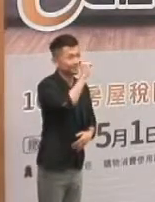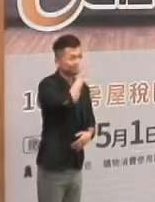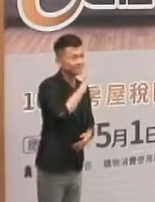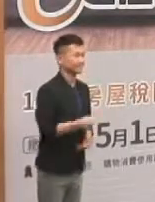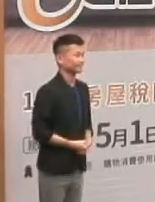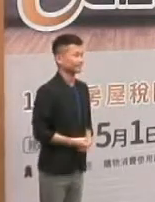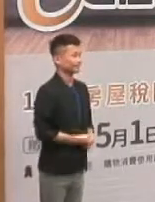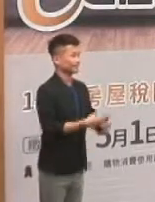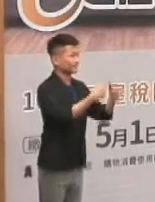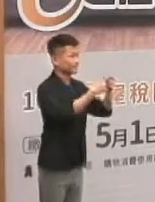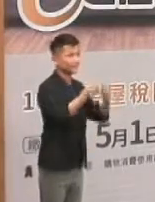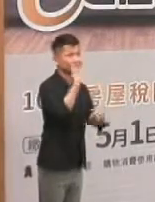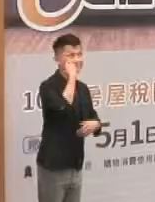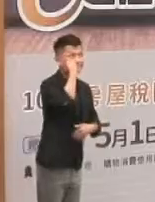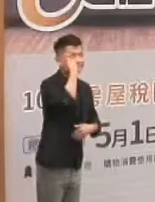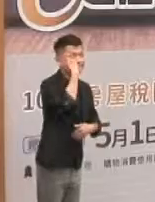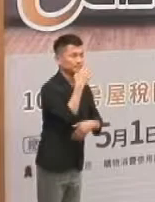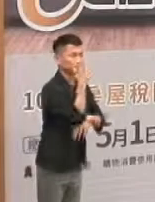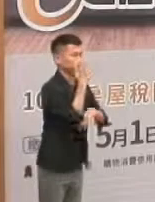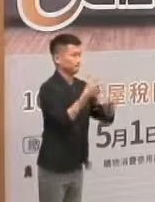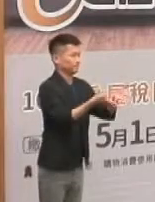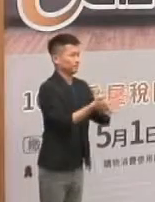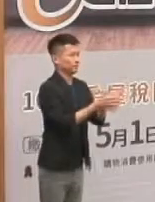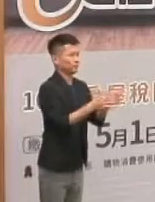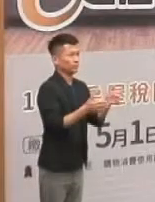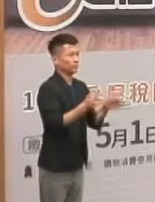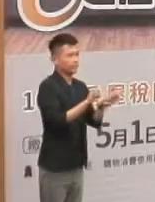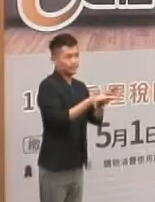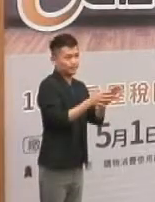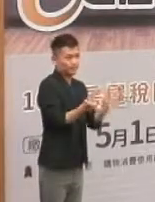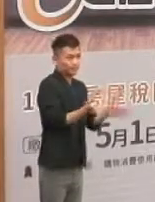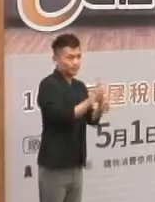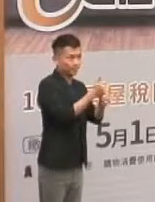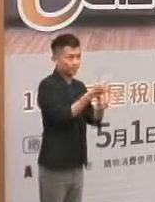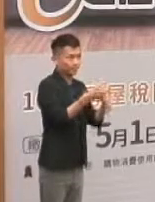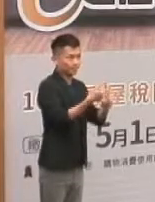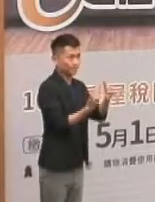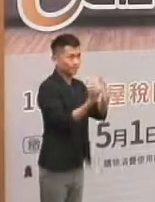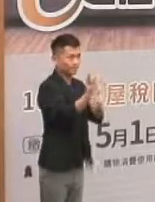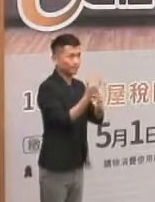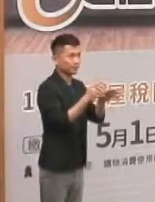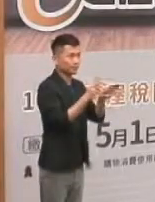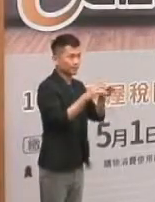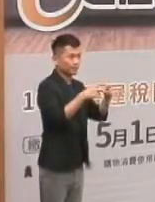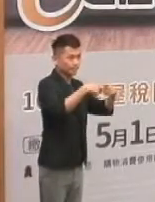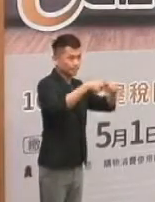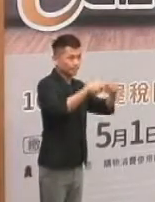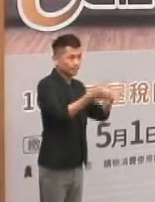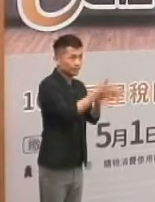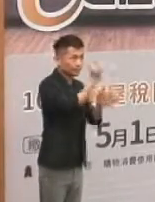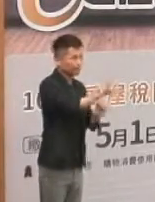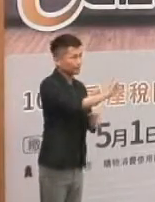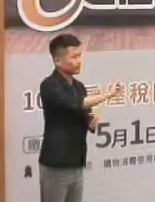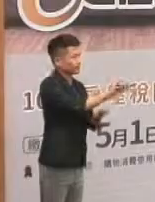意。首先是来自财政部户税署财产税组李素兰组长，欢迎您。